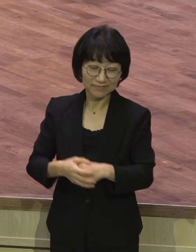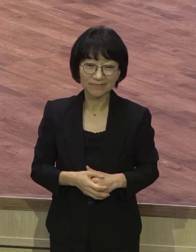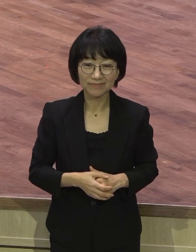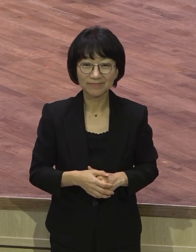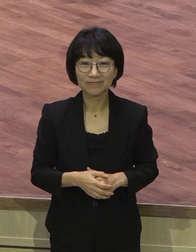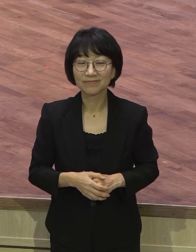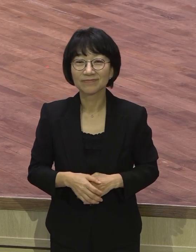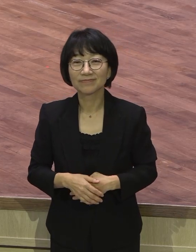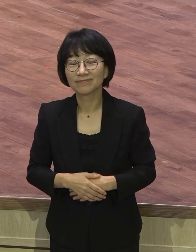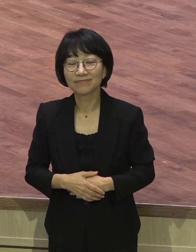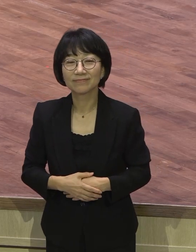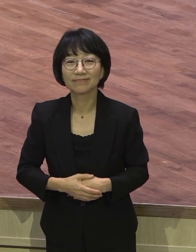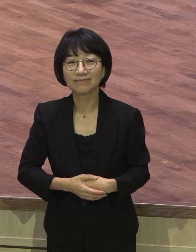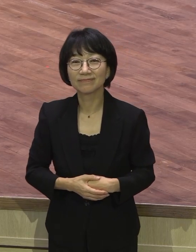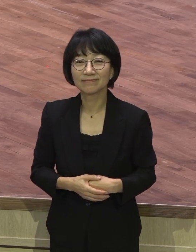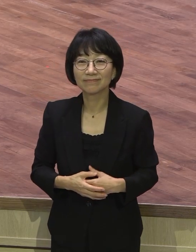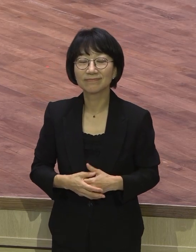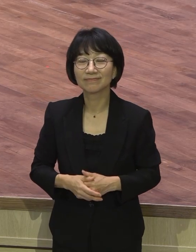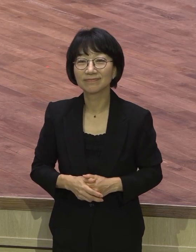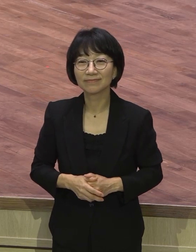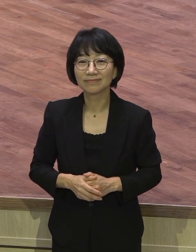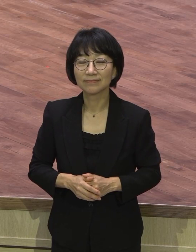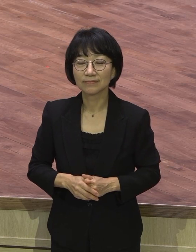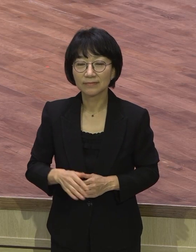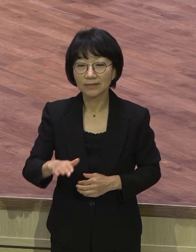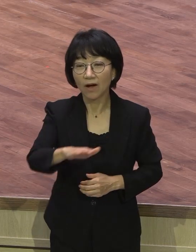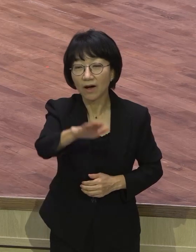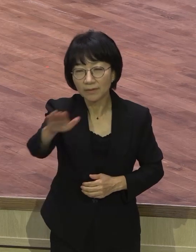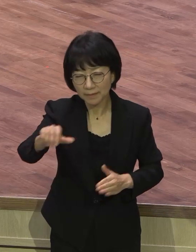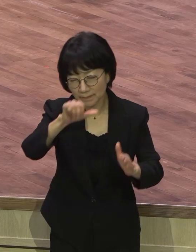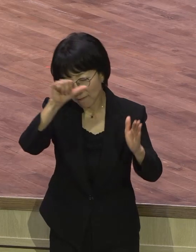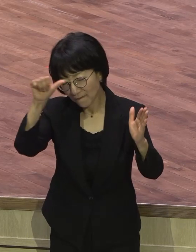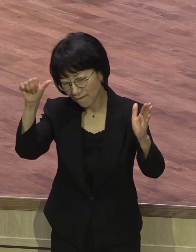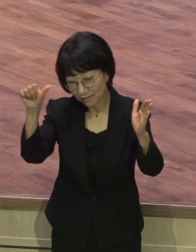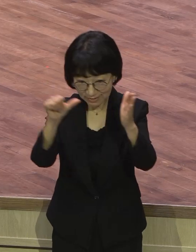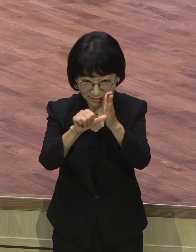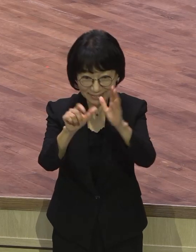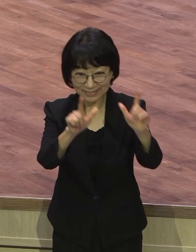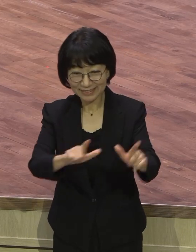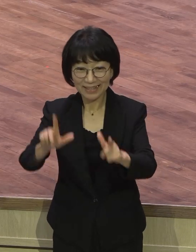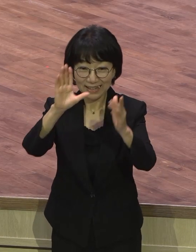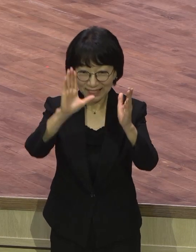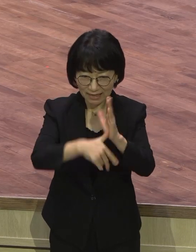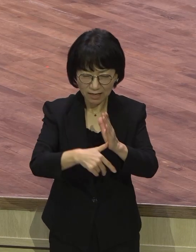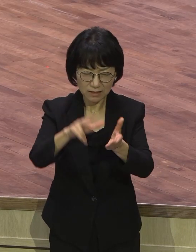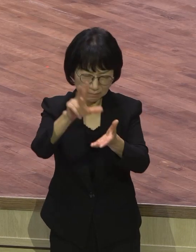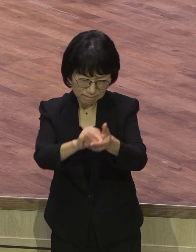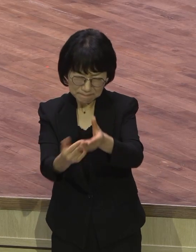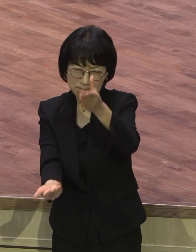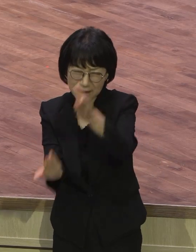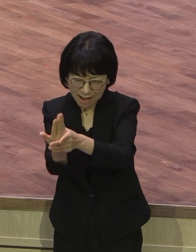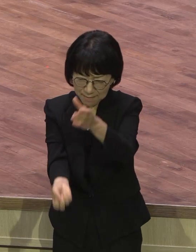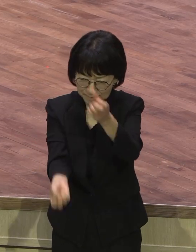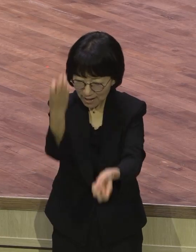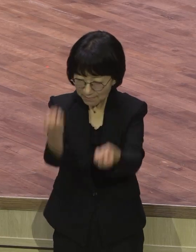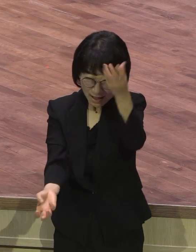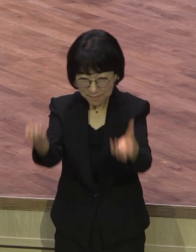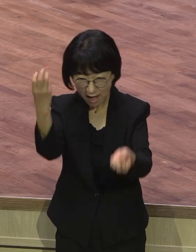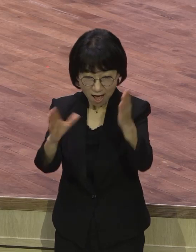중요한 것은 여러분 인생에 광풍이 올 때 그것이 사단의 공격이라